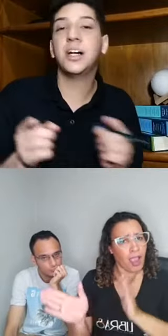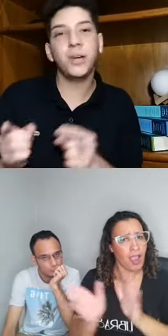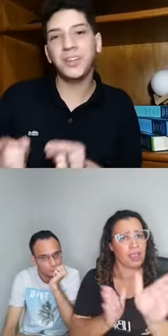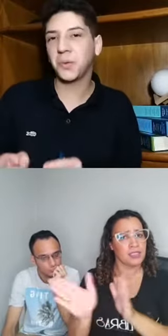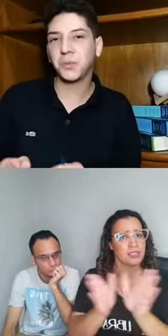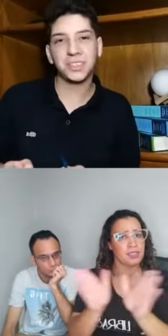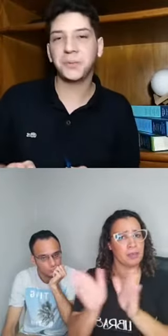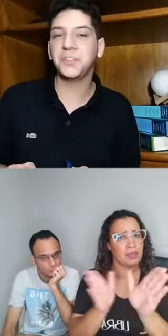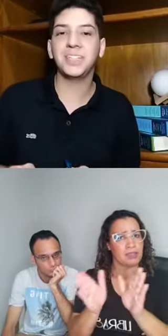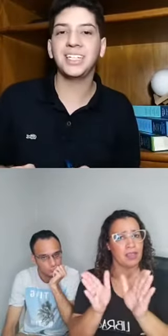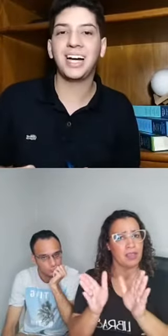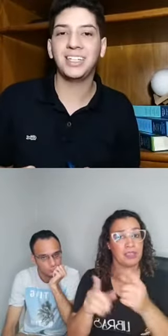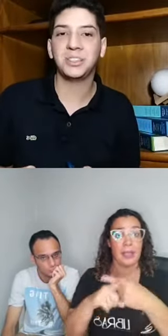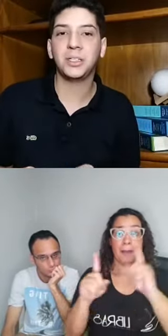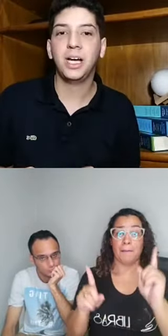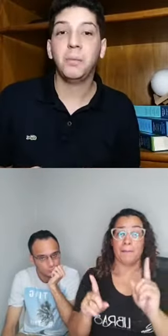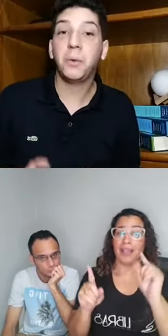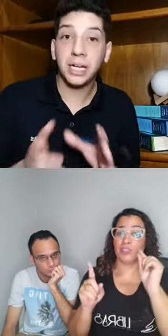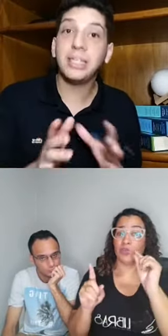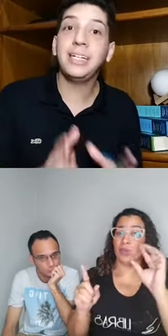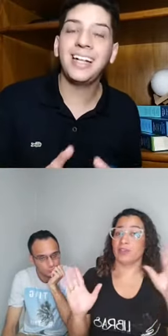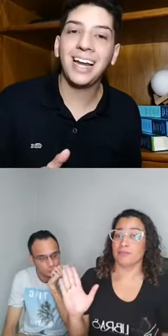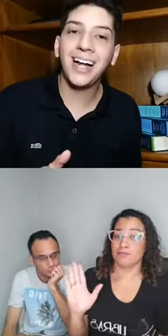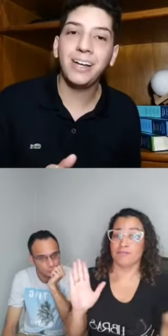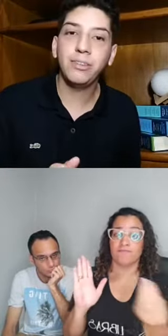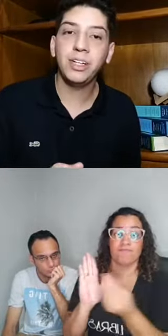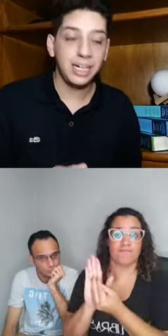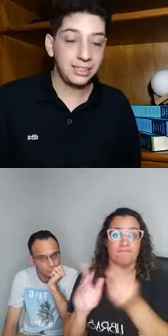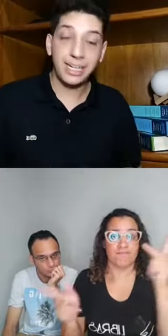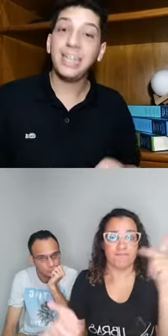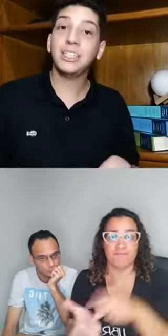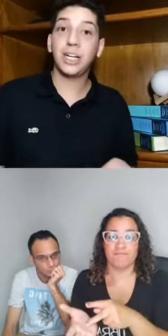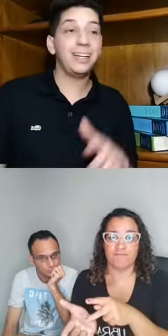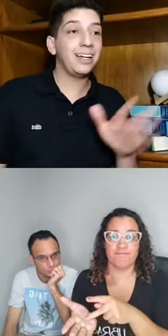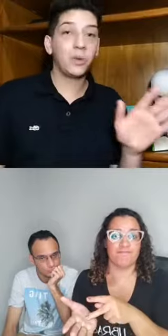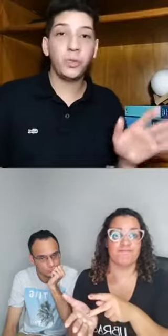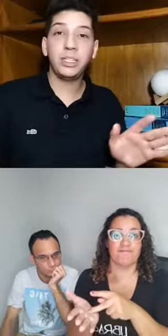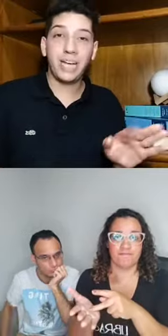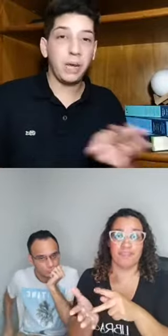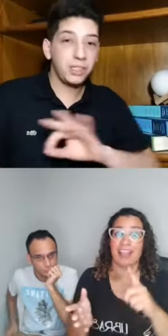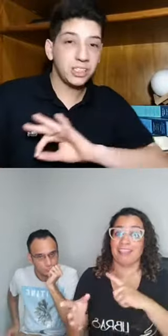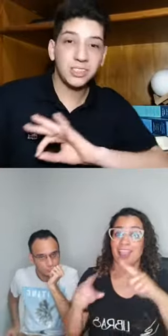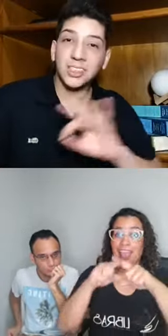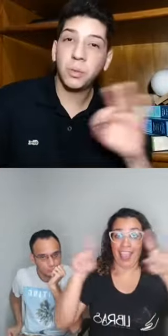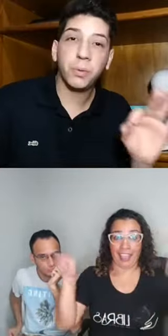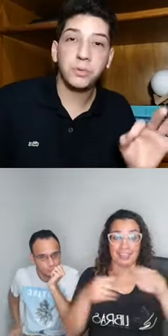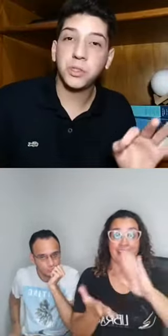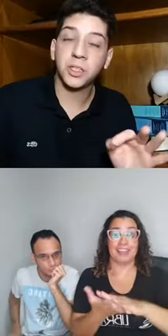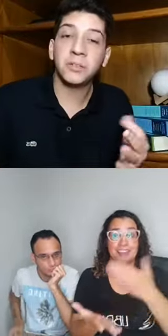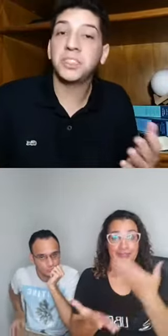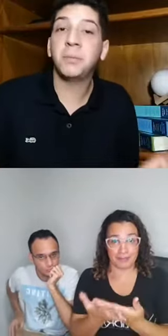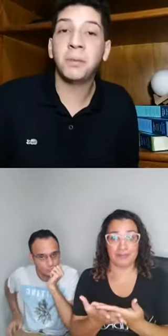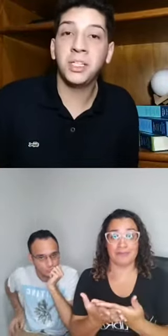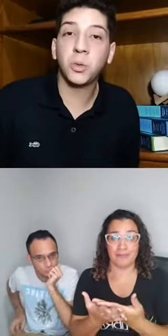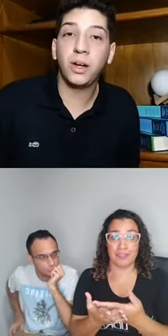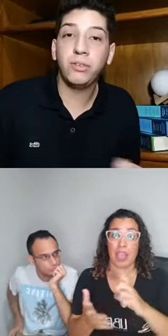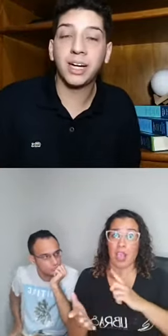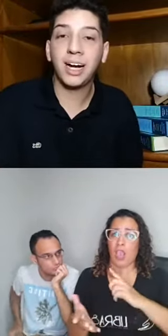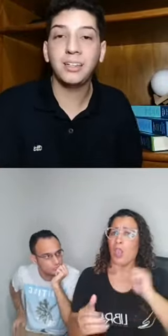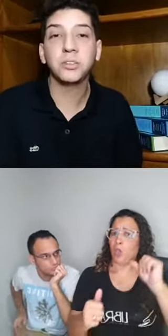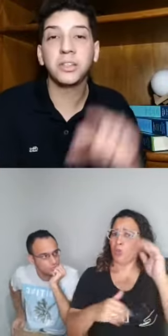mas não a inclusão de verdade. Porque tem a live, tem a janela com o intérprete, às vezes é um profissional